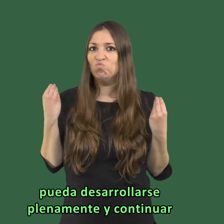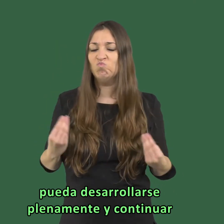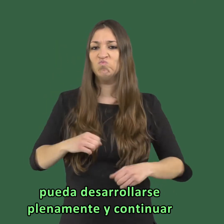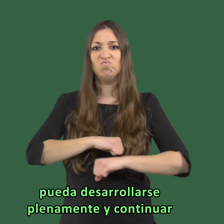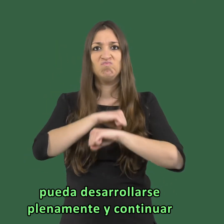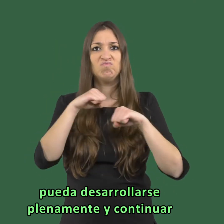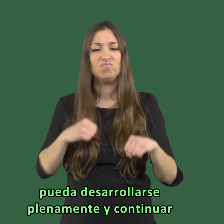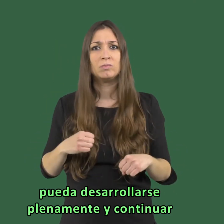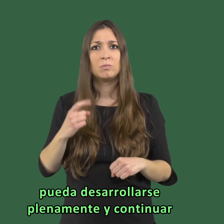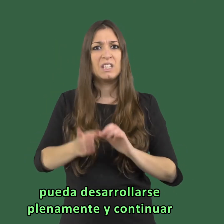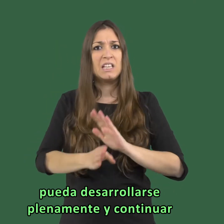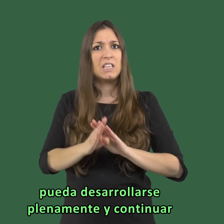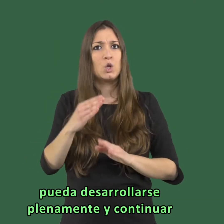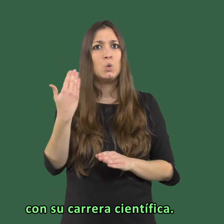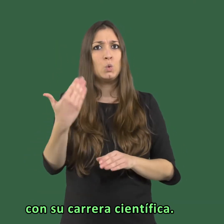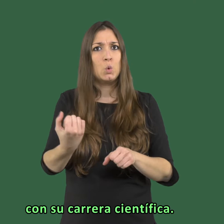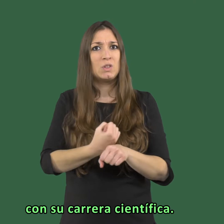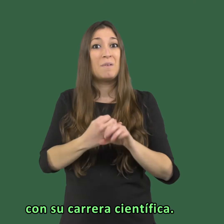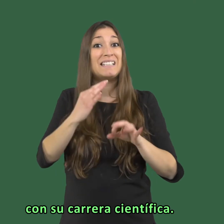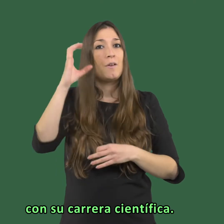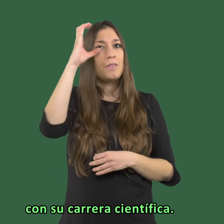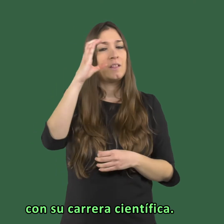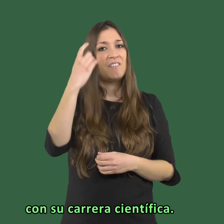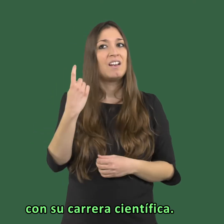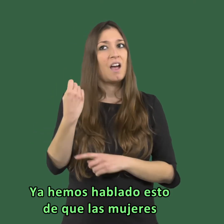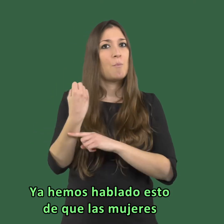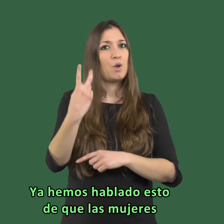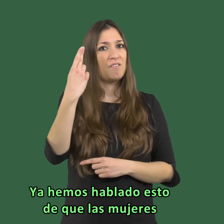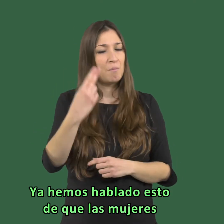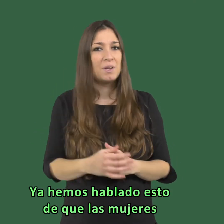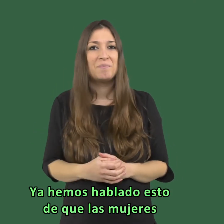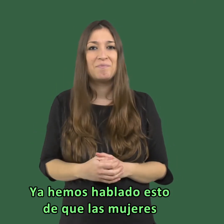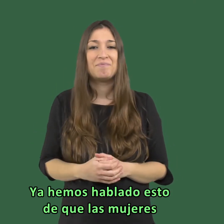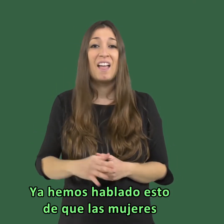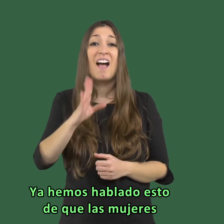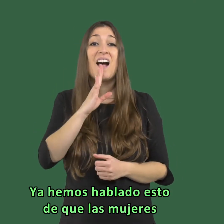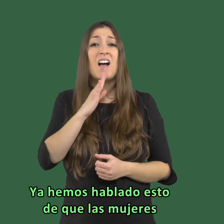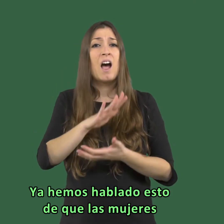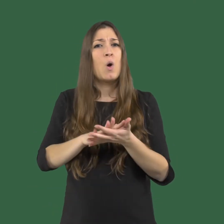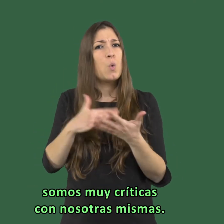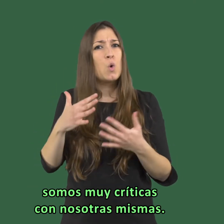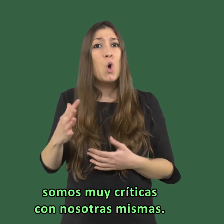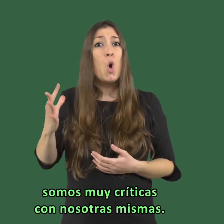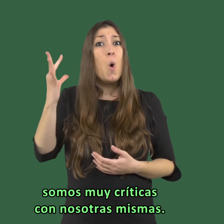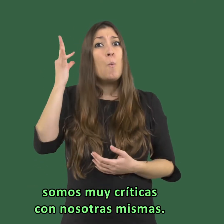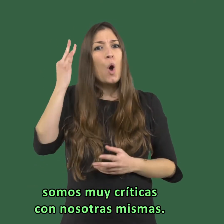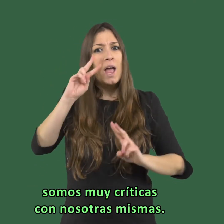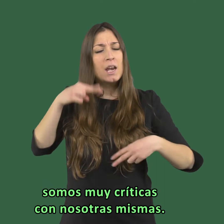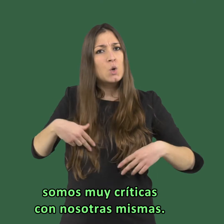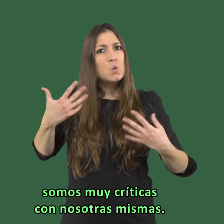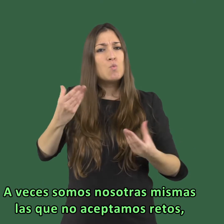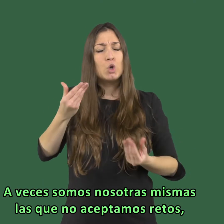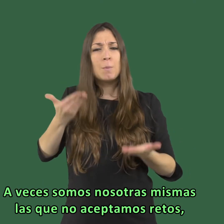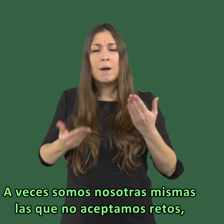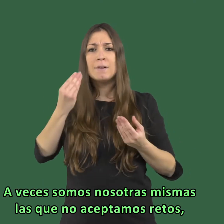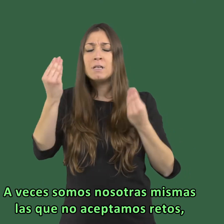desarrollarse plenamente, ¿no? y continuar con su carrera científica. Ya lo hemos hablado, ¿no? Esto de que las mujeres somos muy críticas con nosotras mismas.